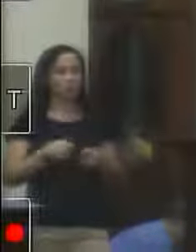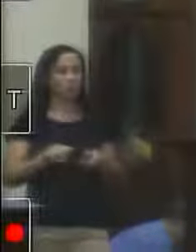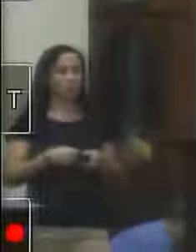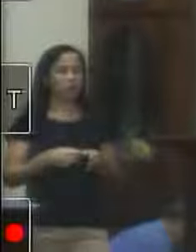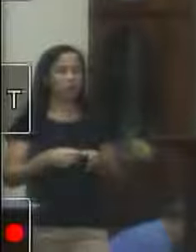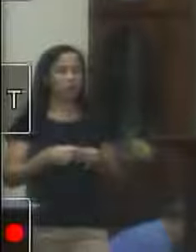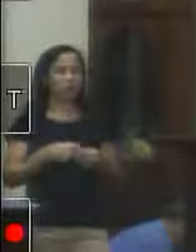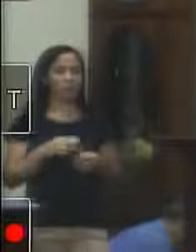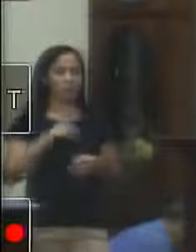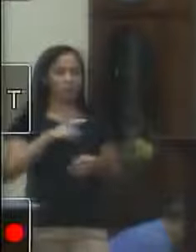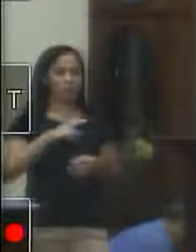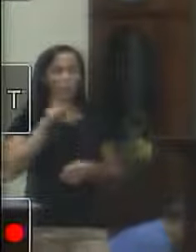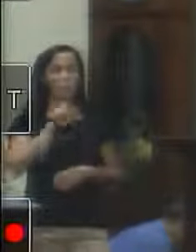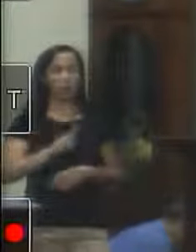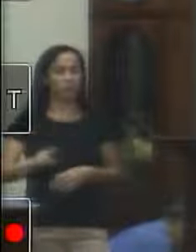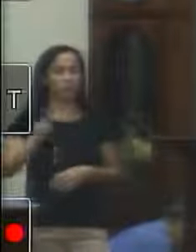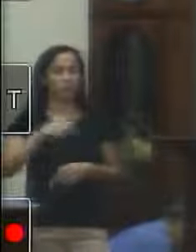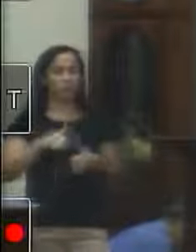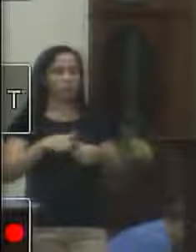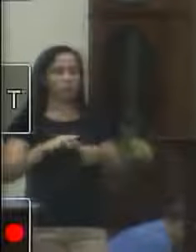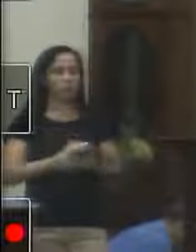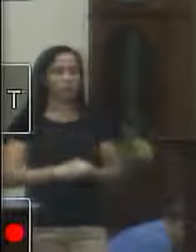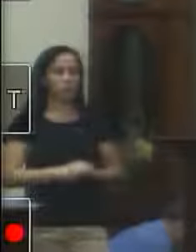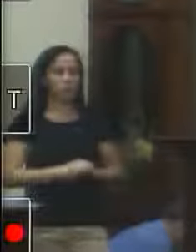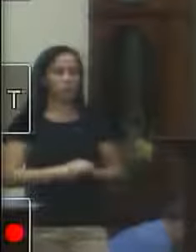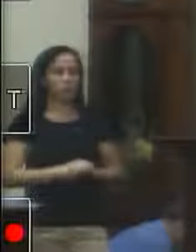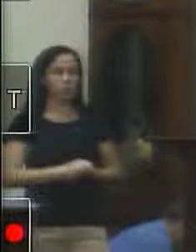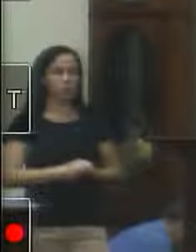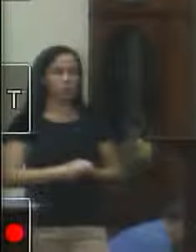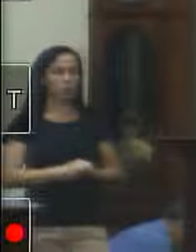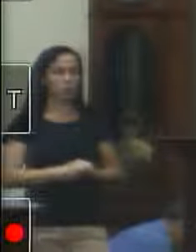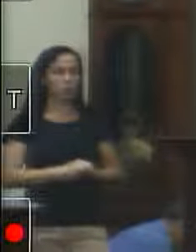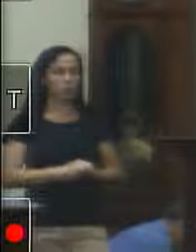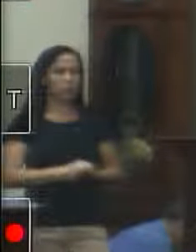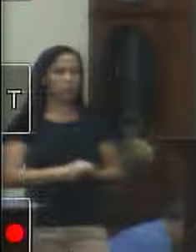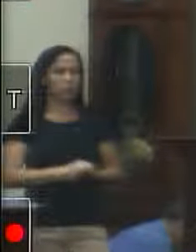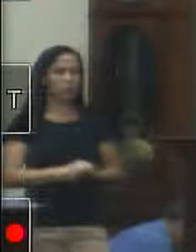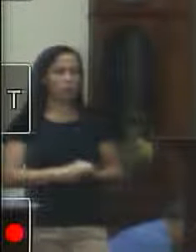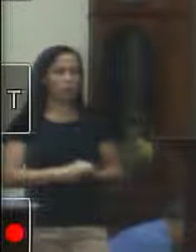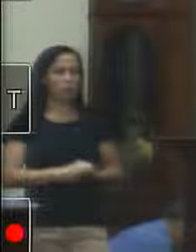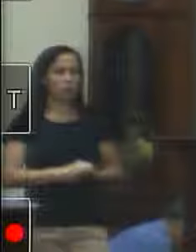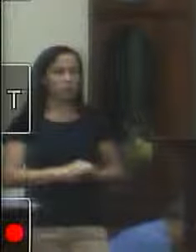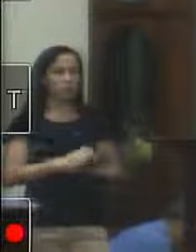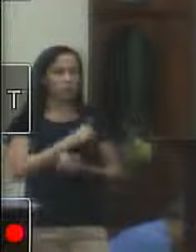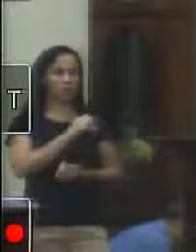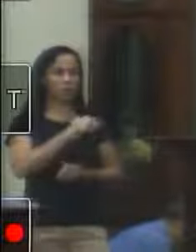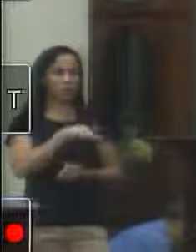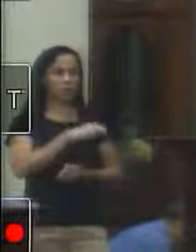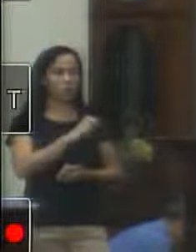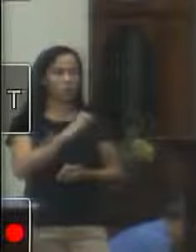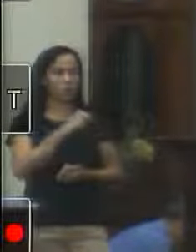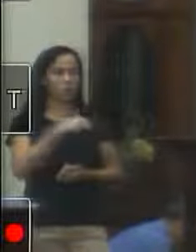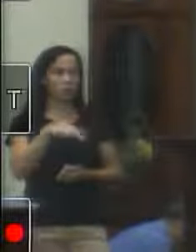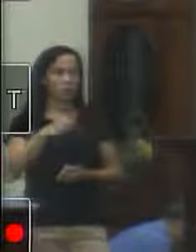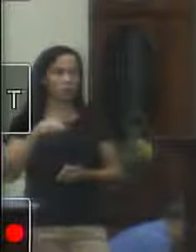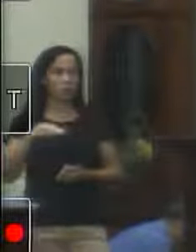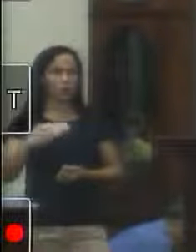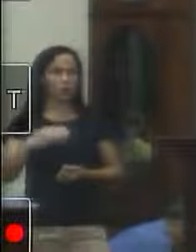houve uso, porque eu estava aqui, também houve uso de long neck, uso